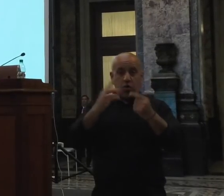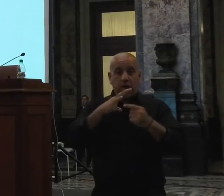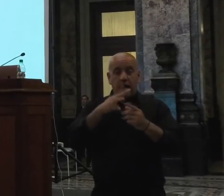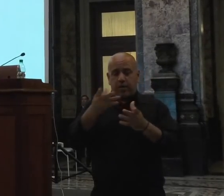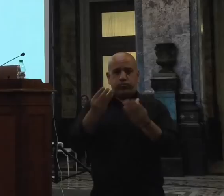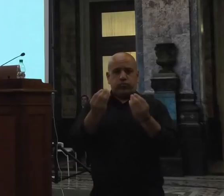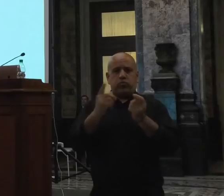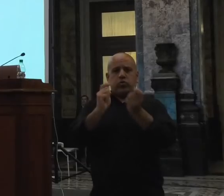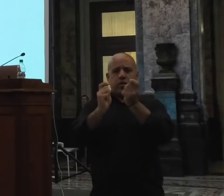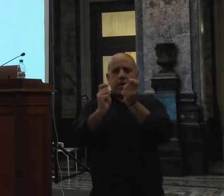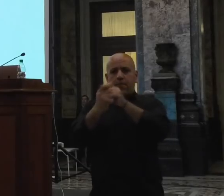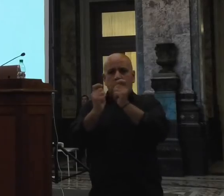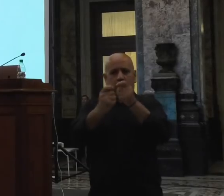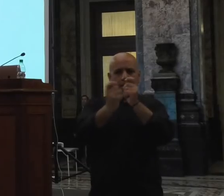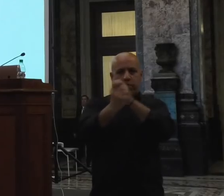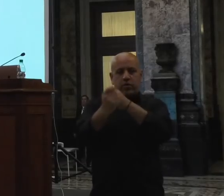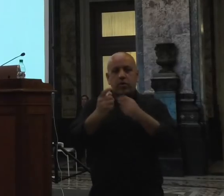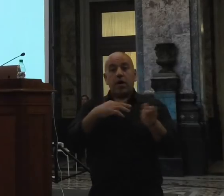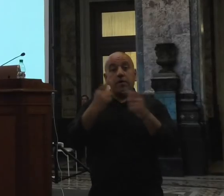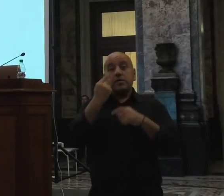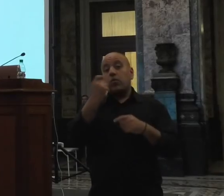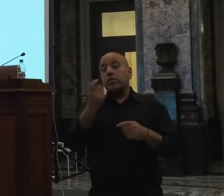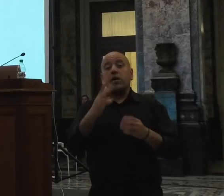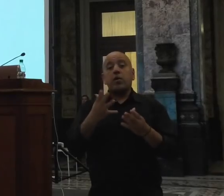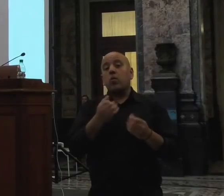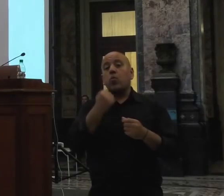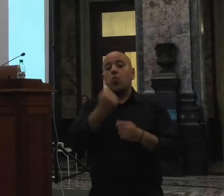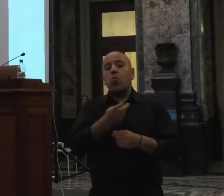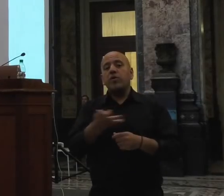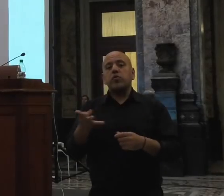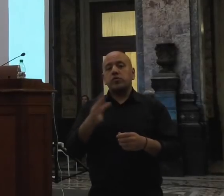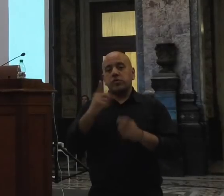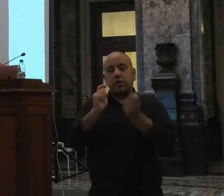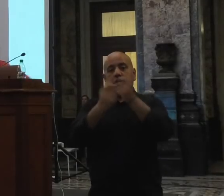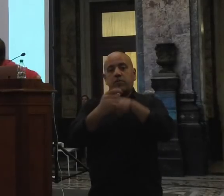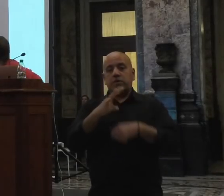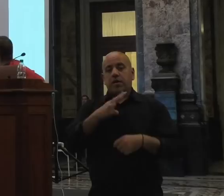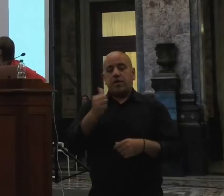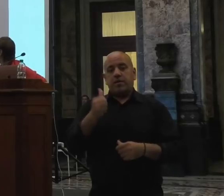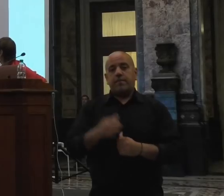muchos cambios. Quiero que observen unos de los cambios, que vean cuántos cambios pueden ver.